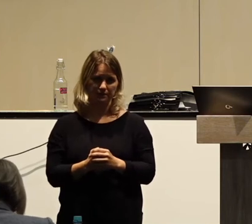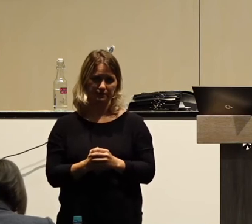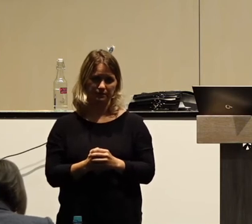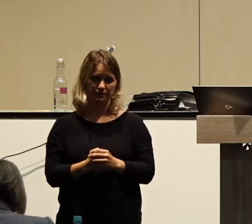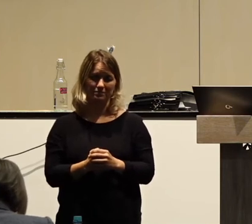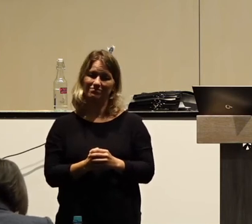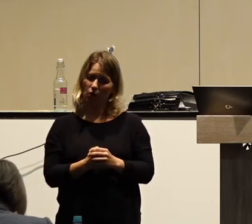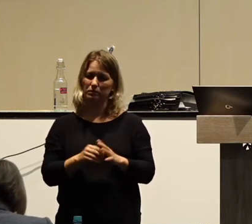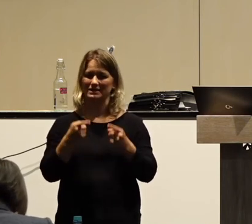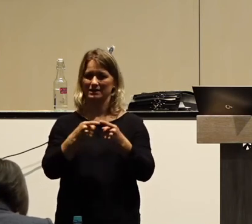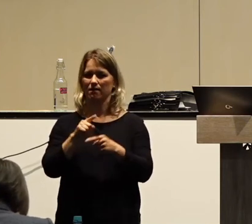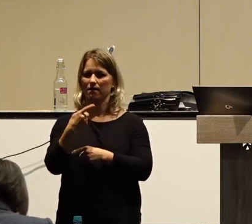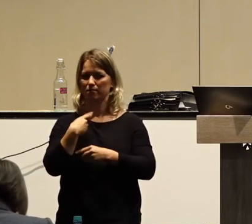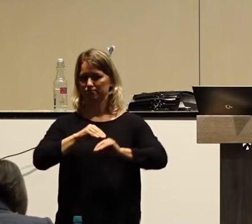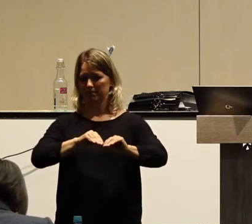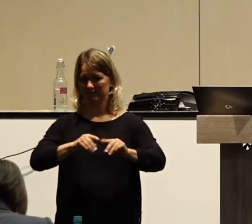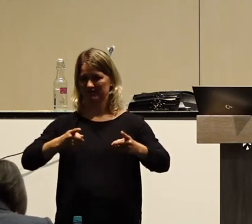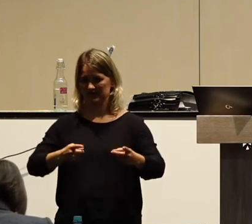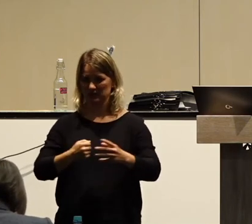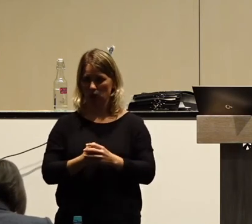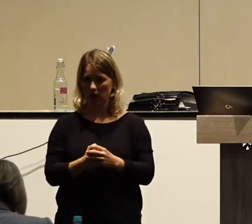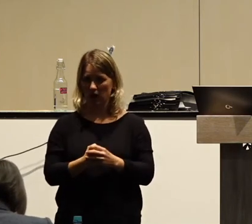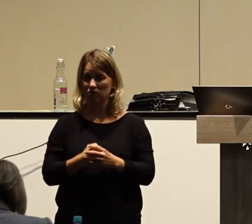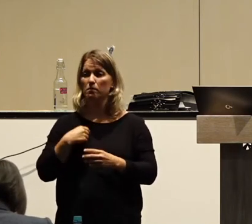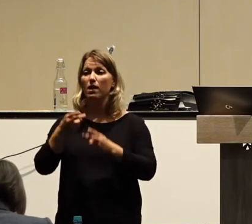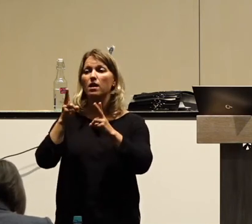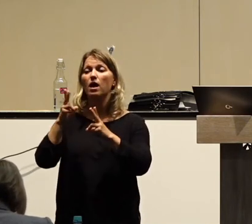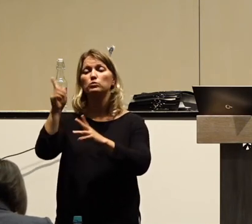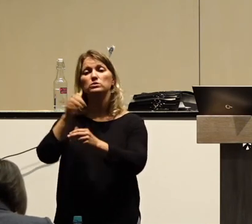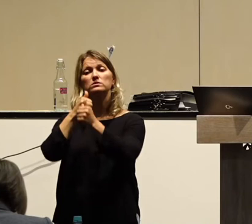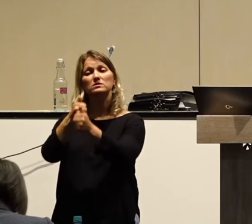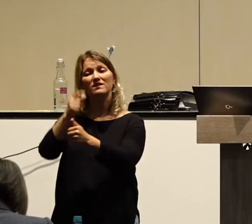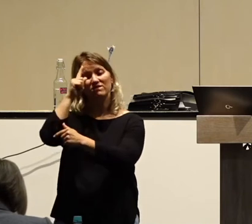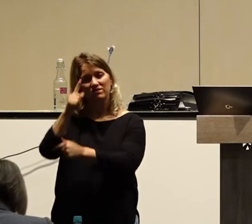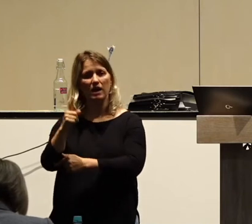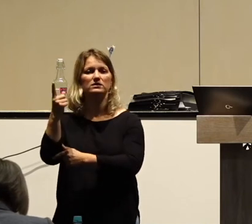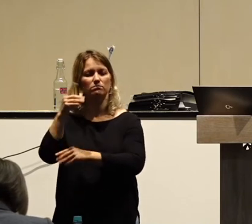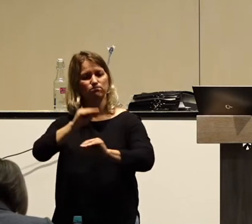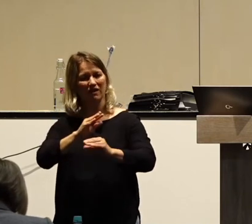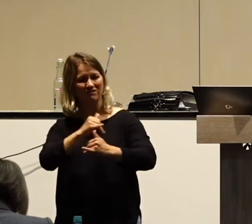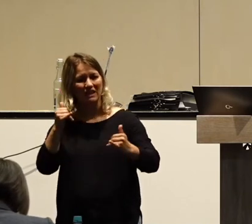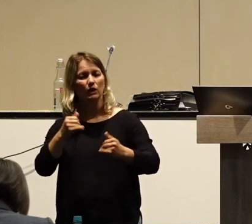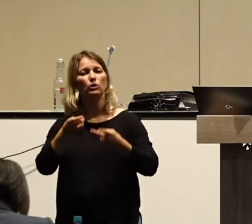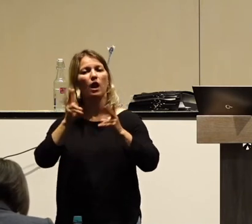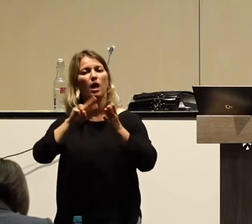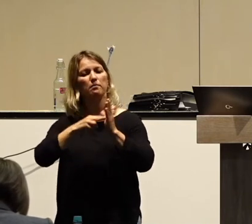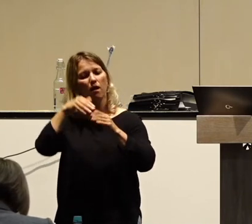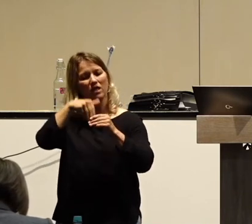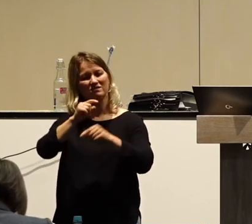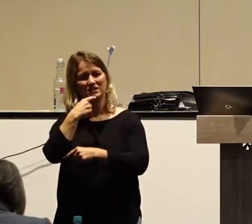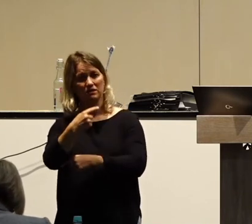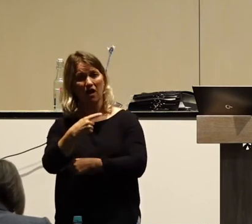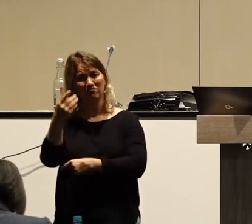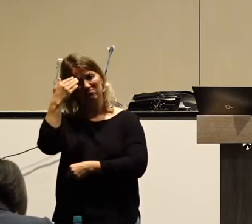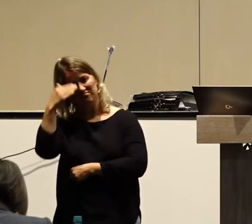zu vermitteln. Denn die Lehrer sind diejenigen, die sich an den Lehrplänen orientieren können in ihrer Wissensvermittlung, und die können das gut und die können